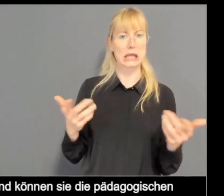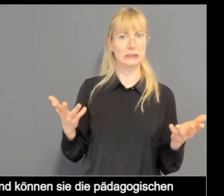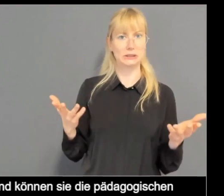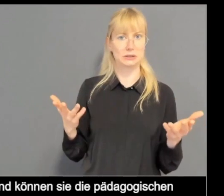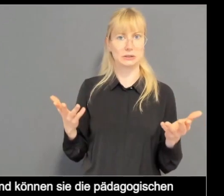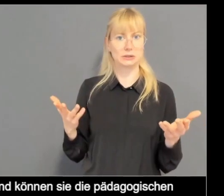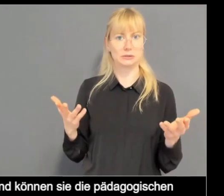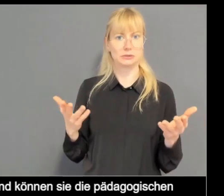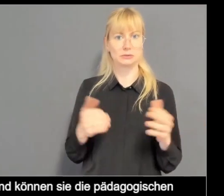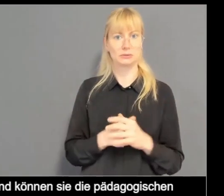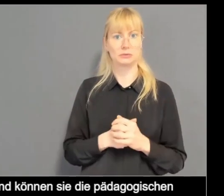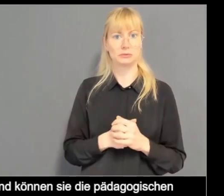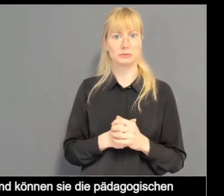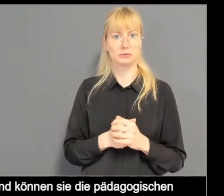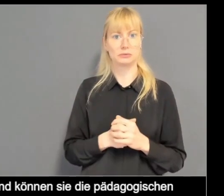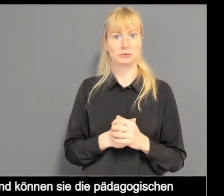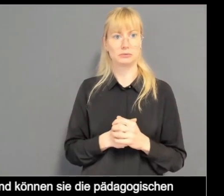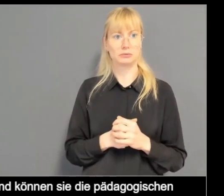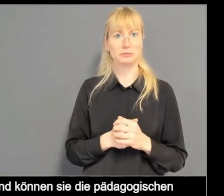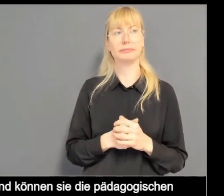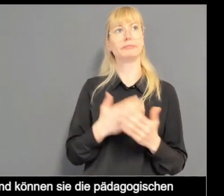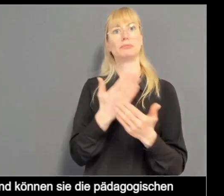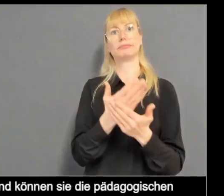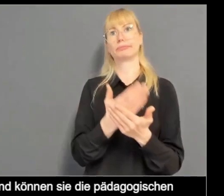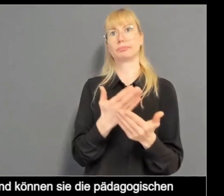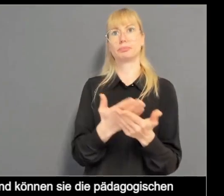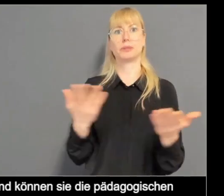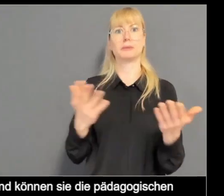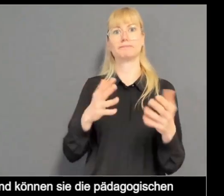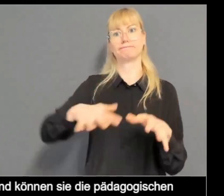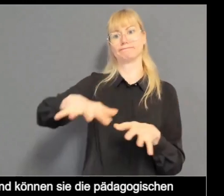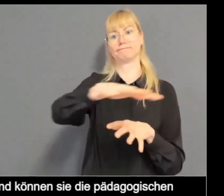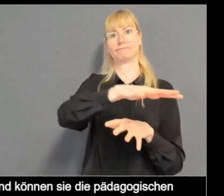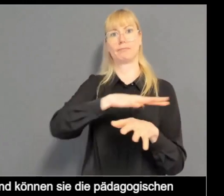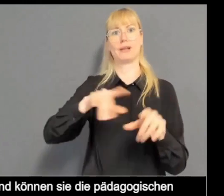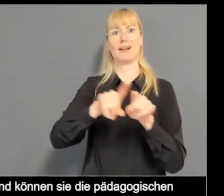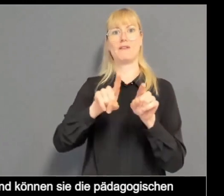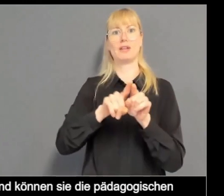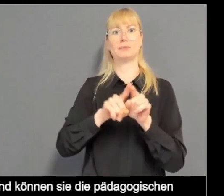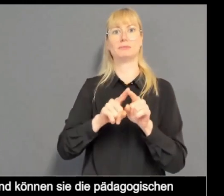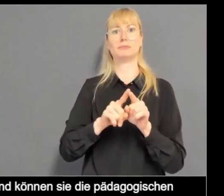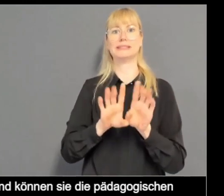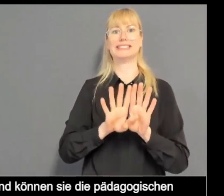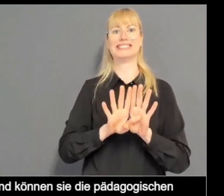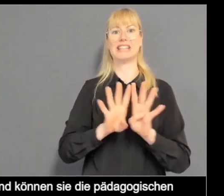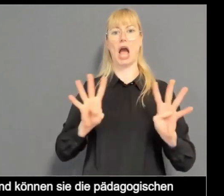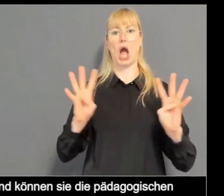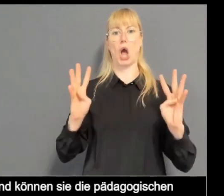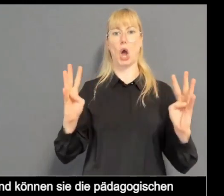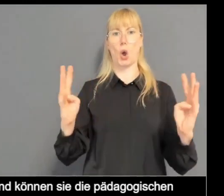Kapazitätsbeschränkungen sowieso nicht, aber auch keine Zugangsbeschränkungen geben, also quasi, dass man beim Volksfestplatz